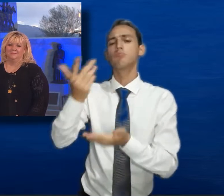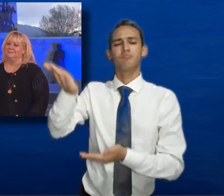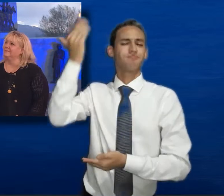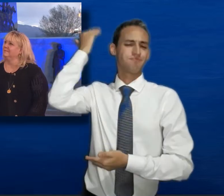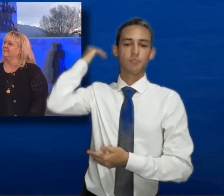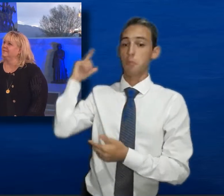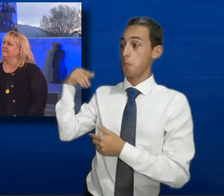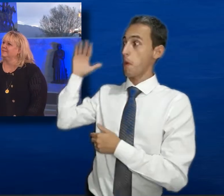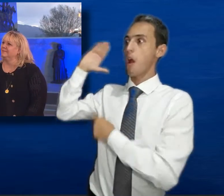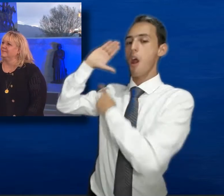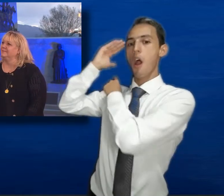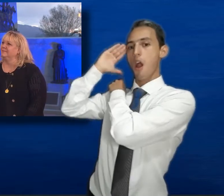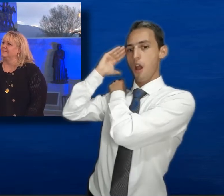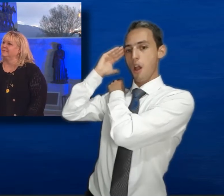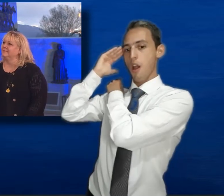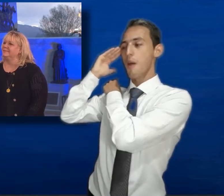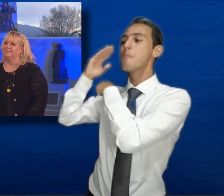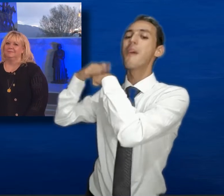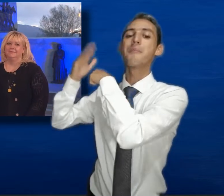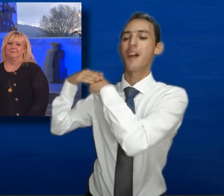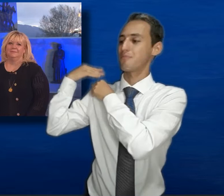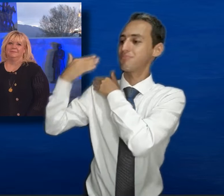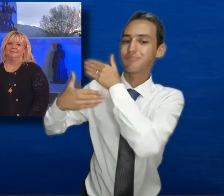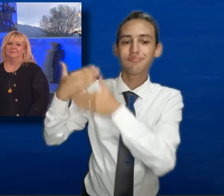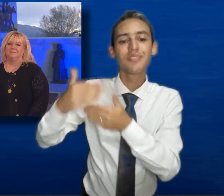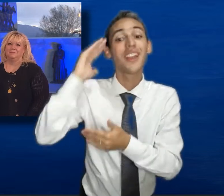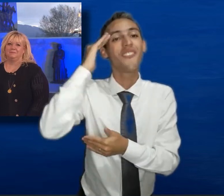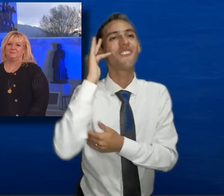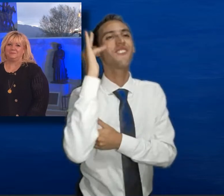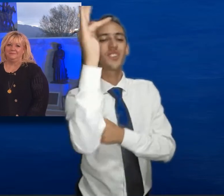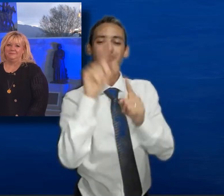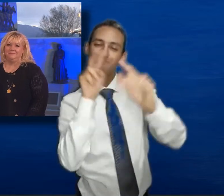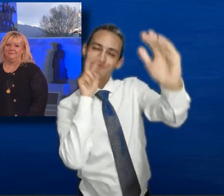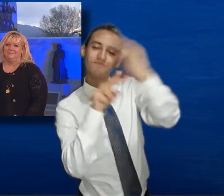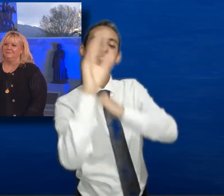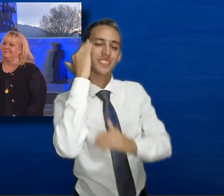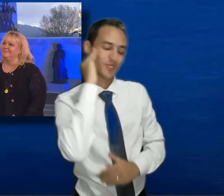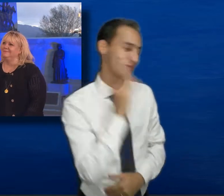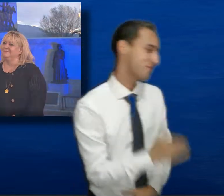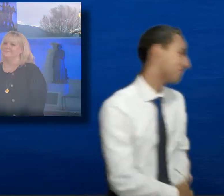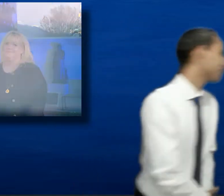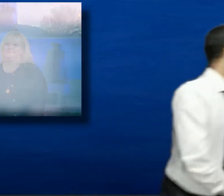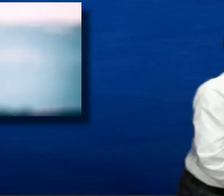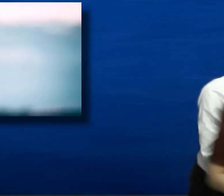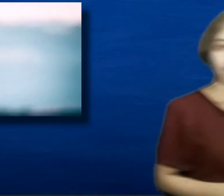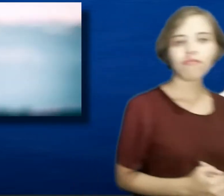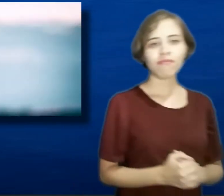nossa conversa dessa noite. Quanto mais olharmos para trás, mais para frente poderemos